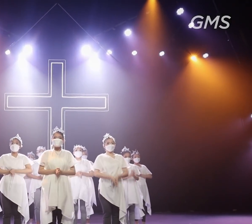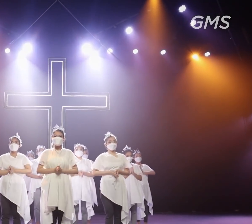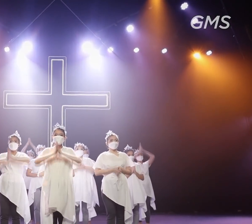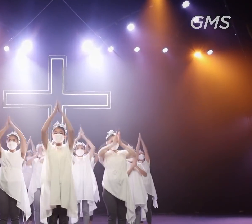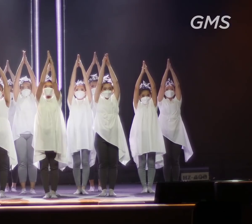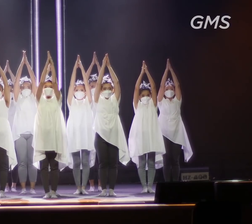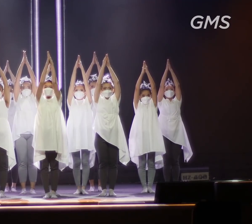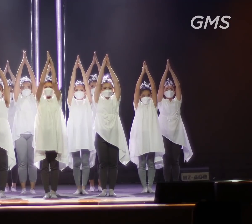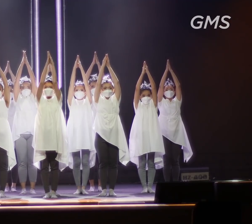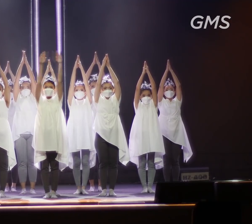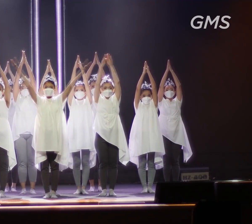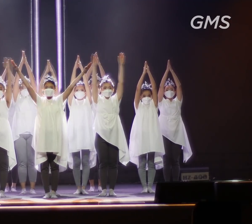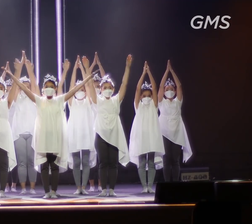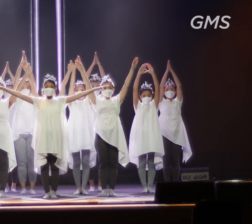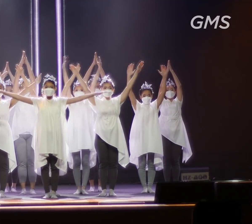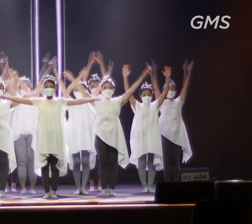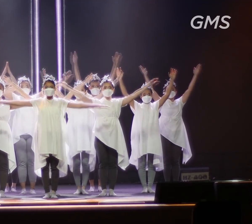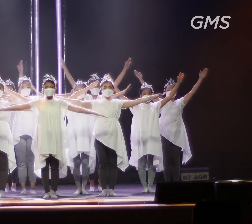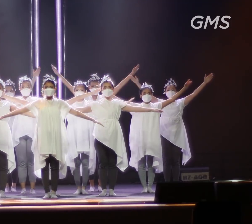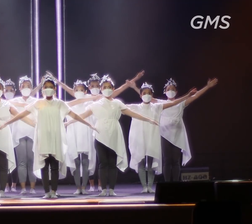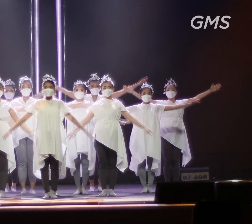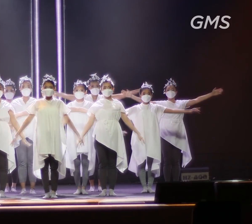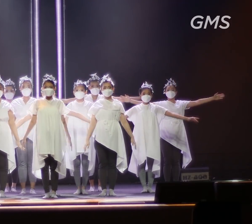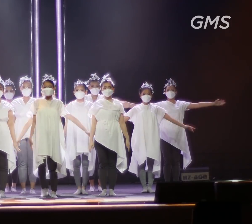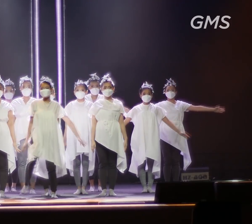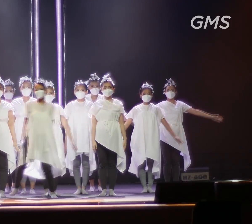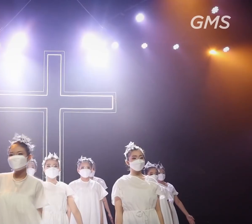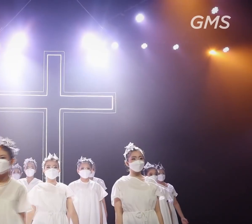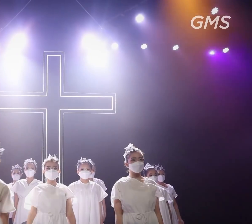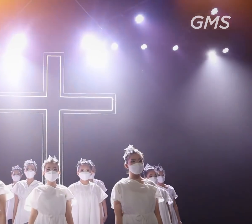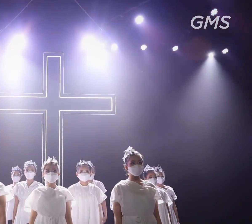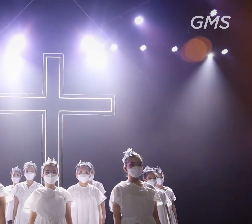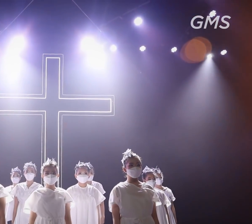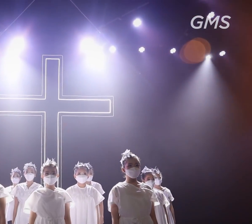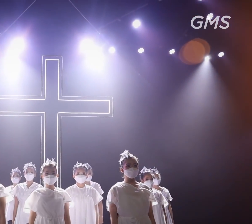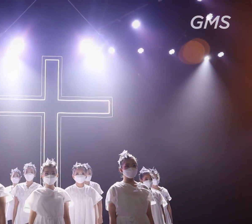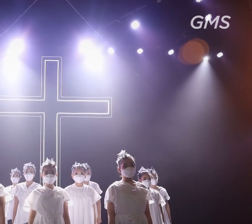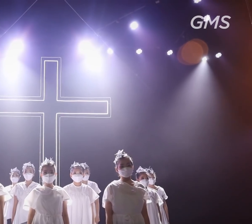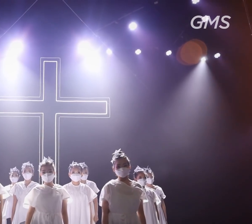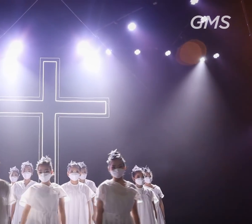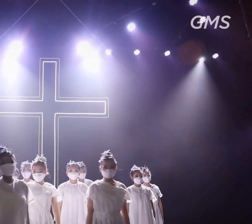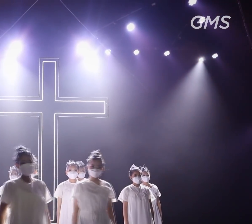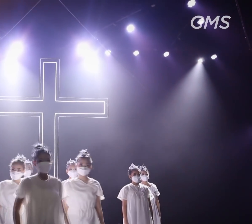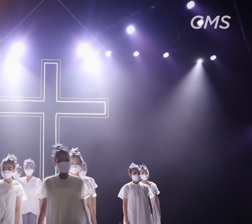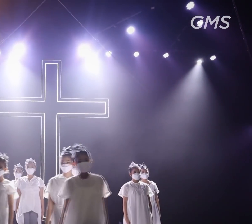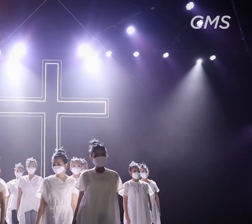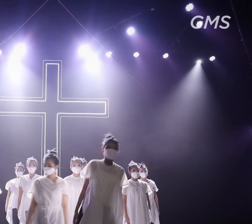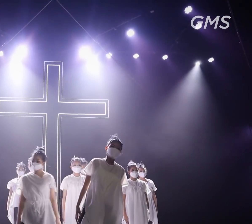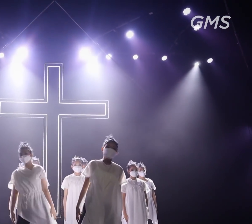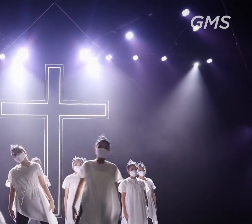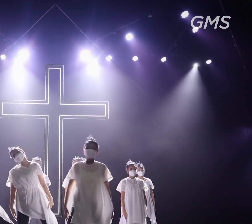pela via dolorosa, meu Jesus